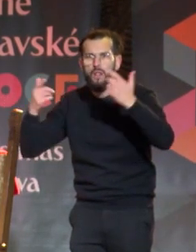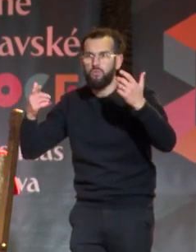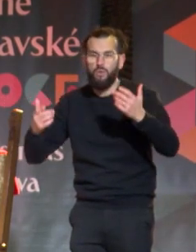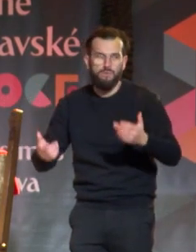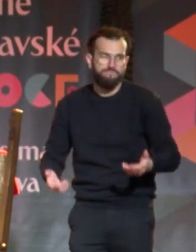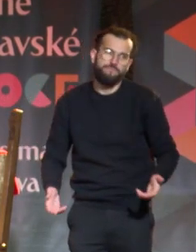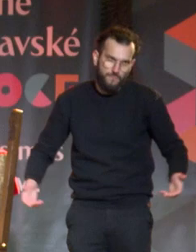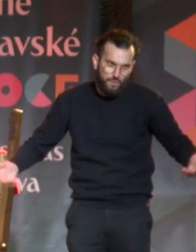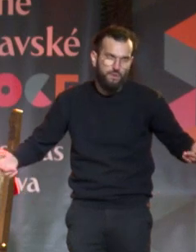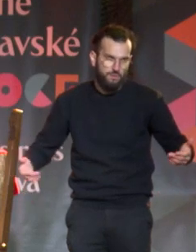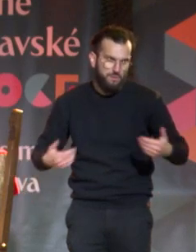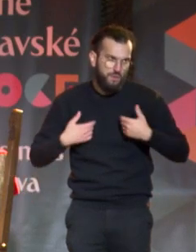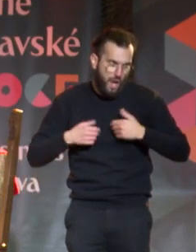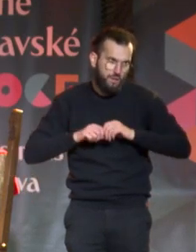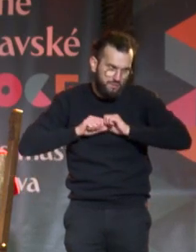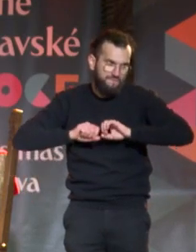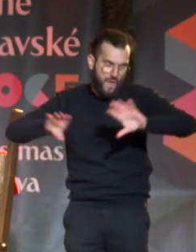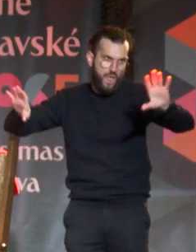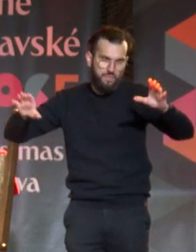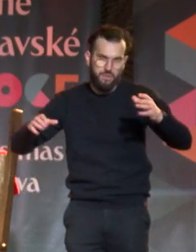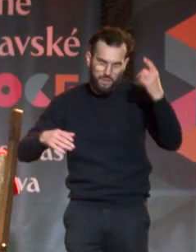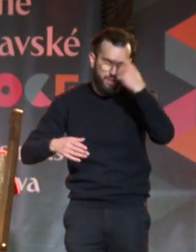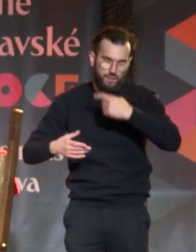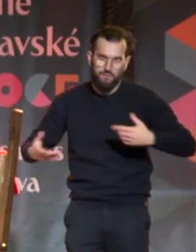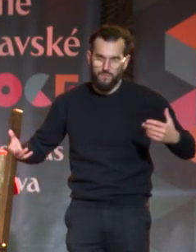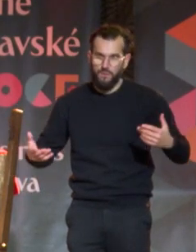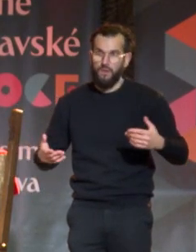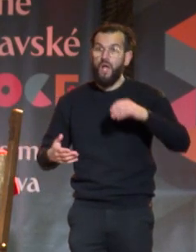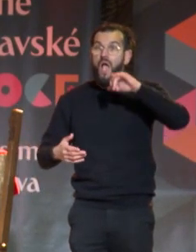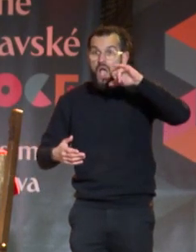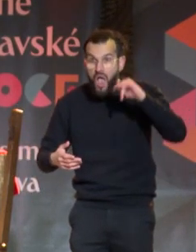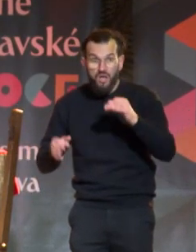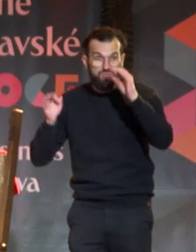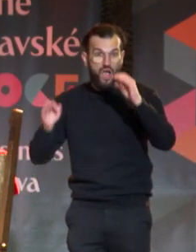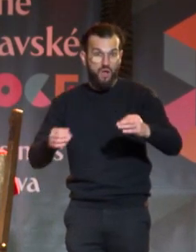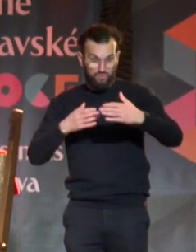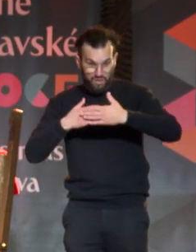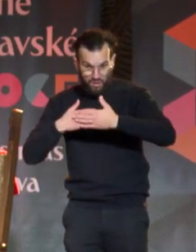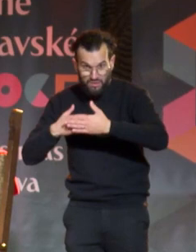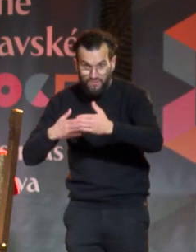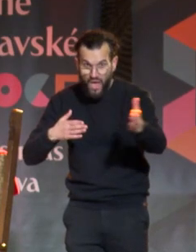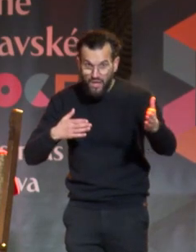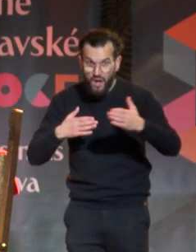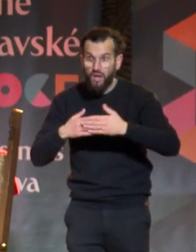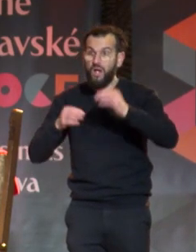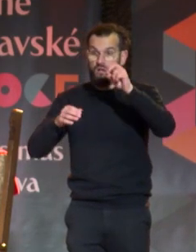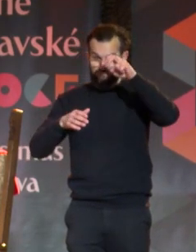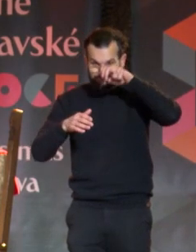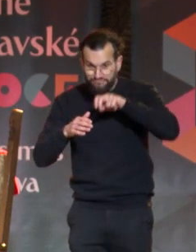nehovor. Aby toho nebolo málo, otvoria sa vstupné dvere a dovnútra